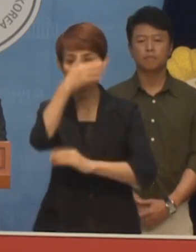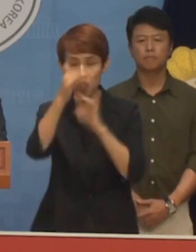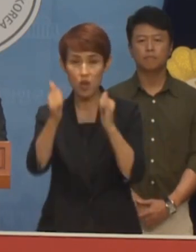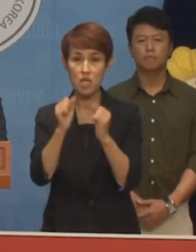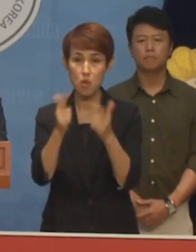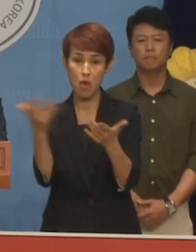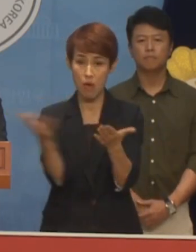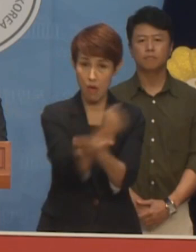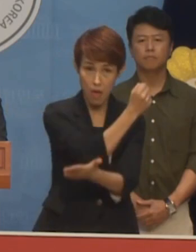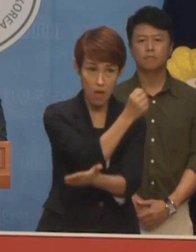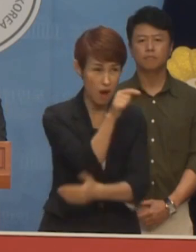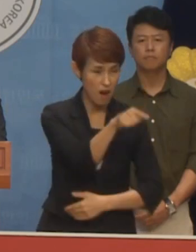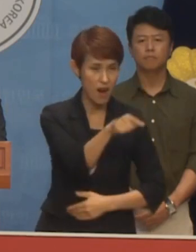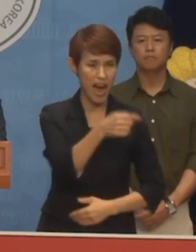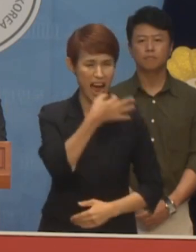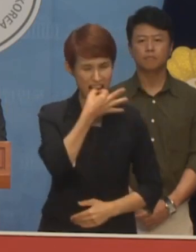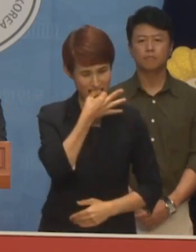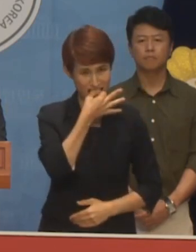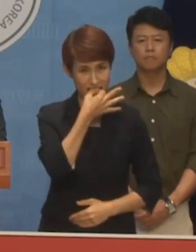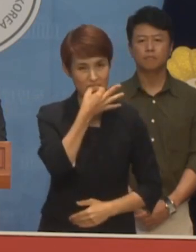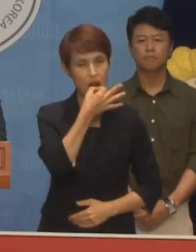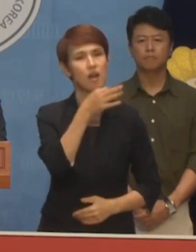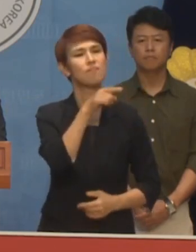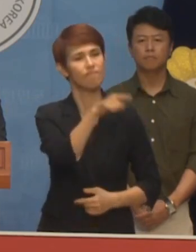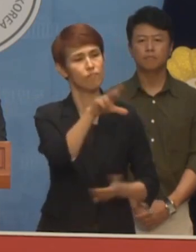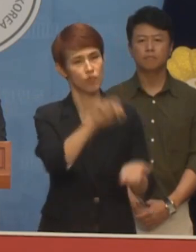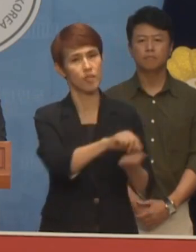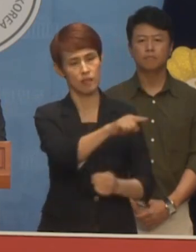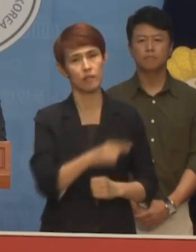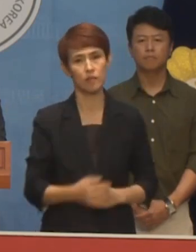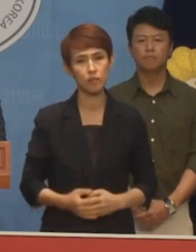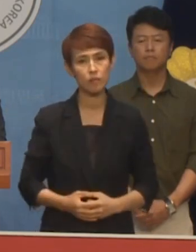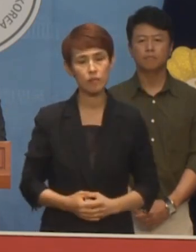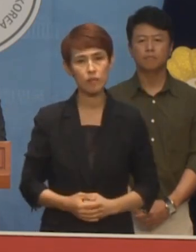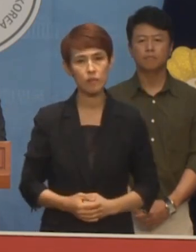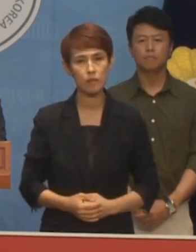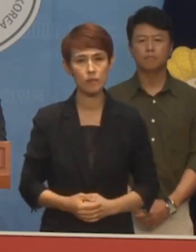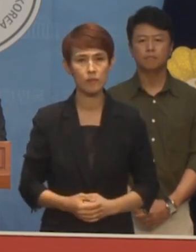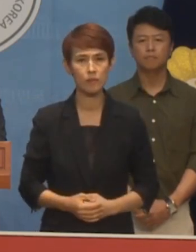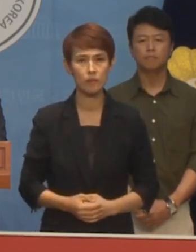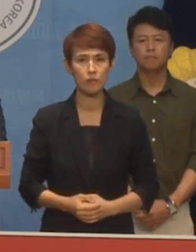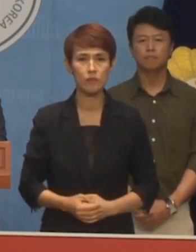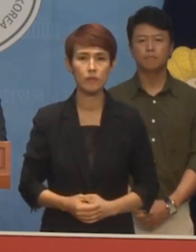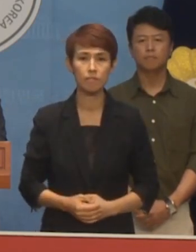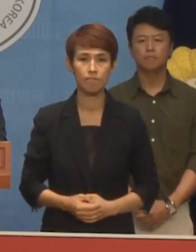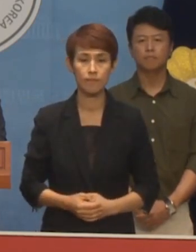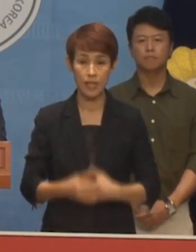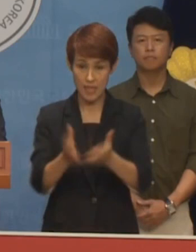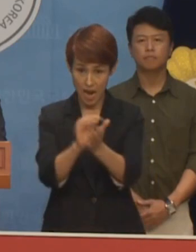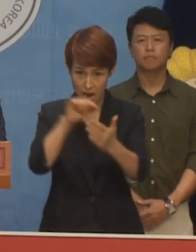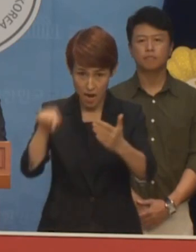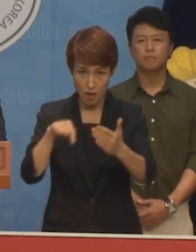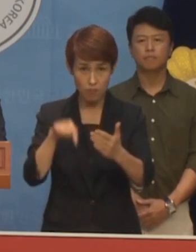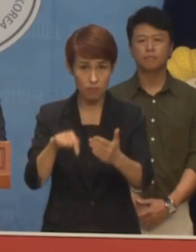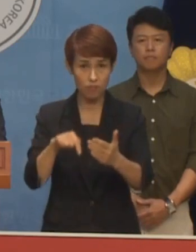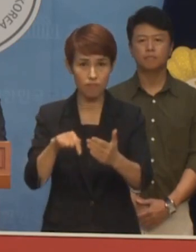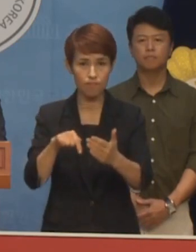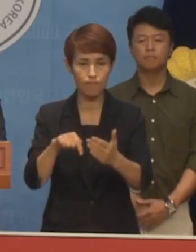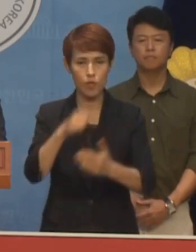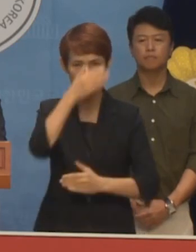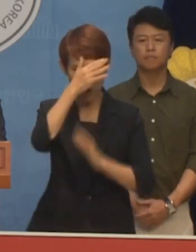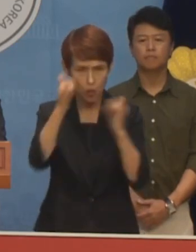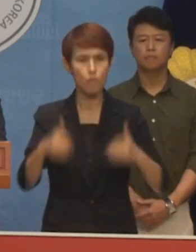것은 자신의 사리사욕을 채우는 것이라밖에 보이지 않습니다. 당에서는 늘 한결같이